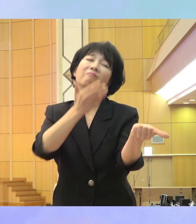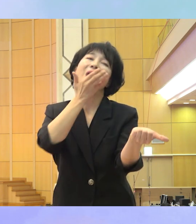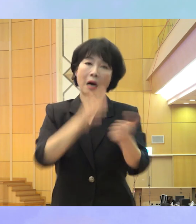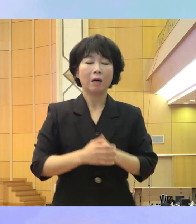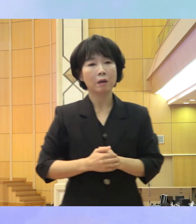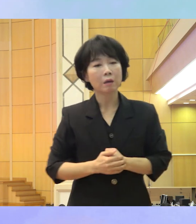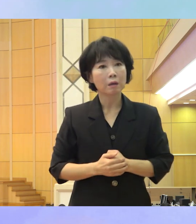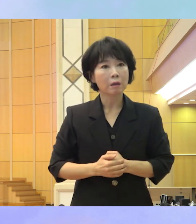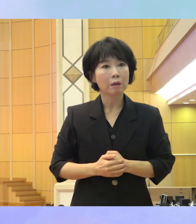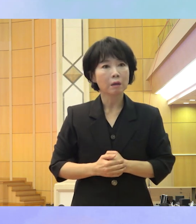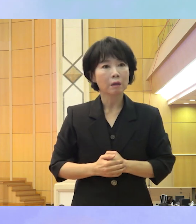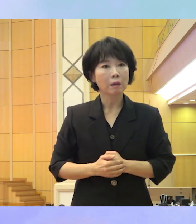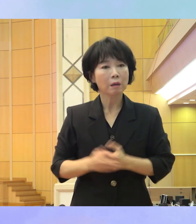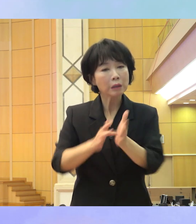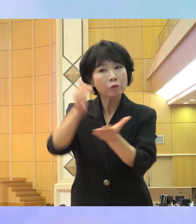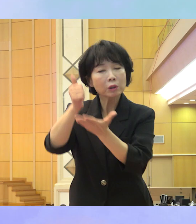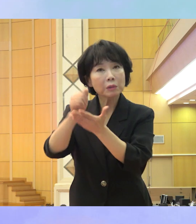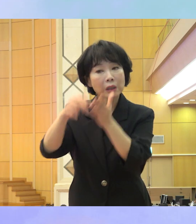예루살렘에서